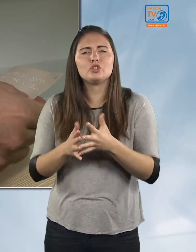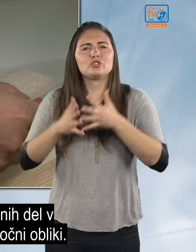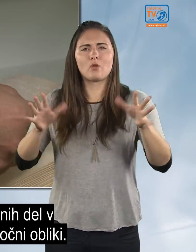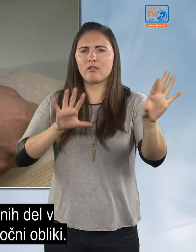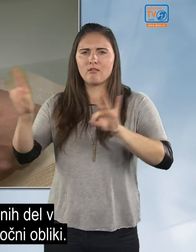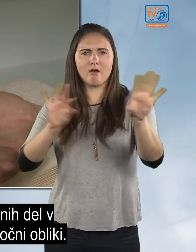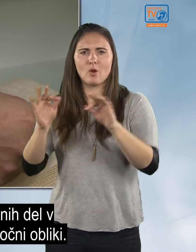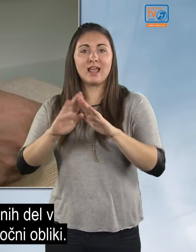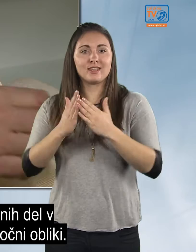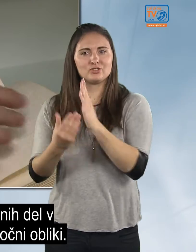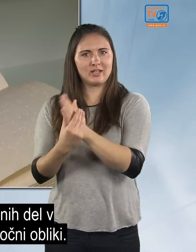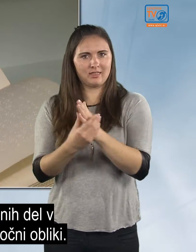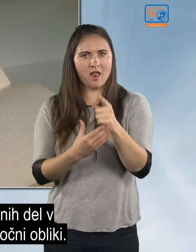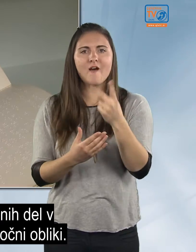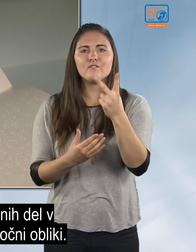obliki.